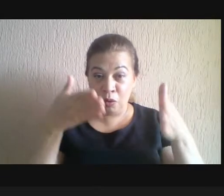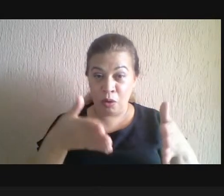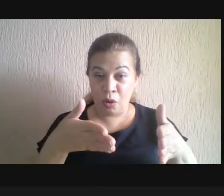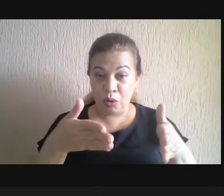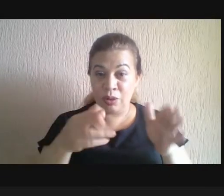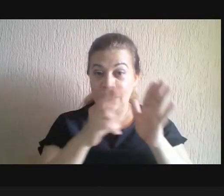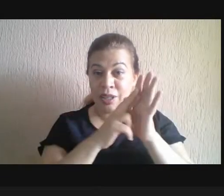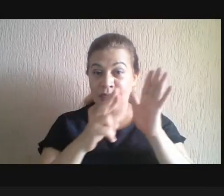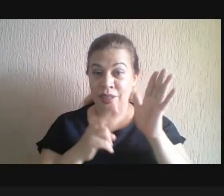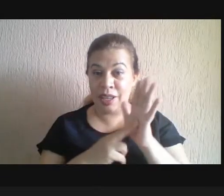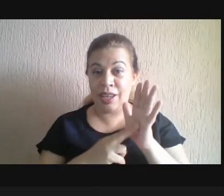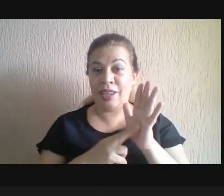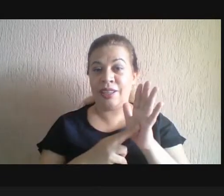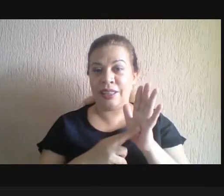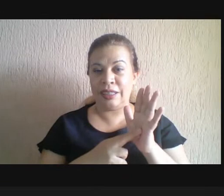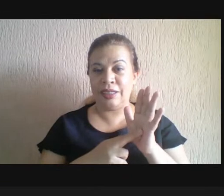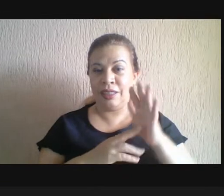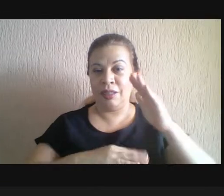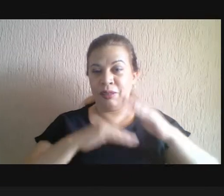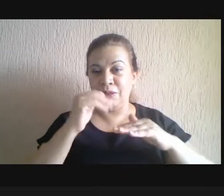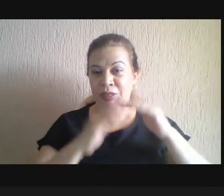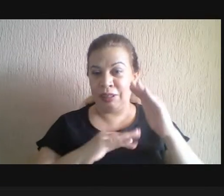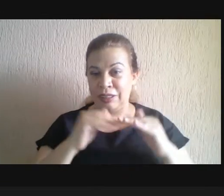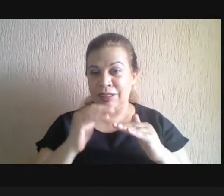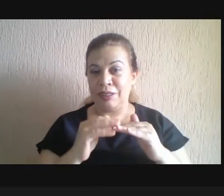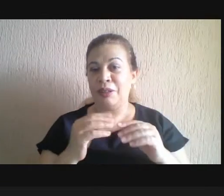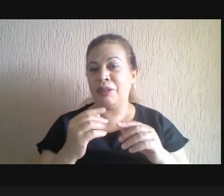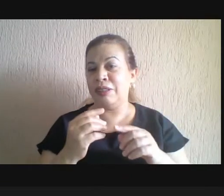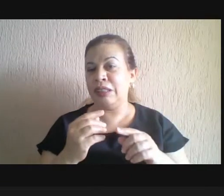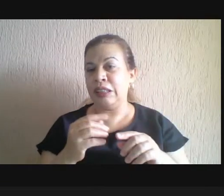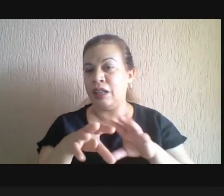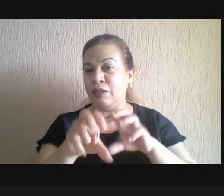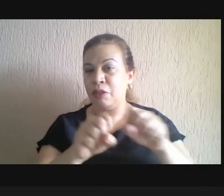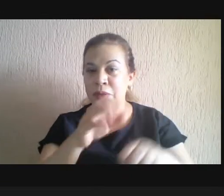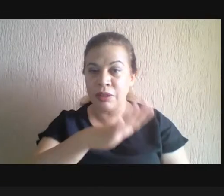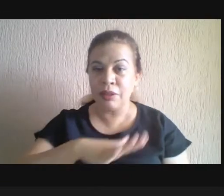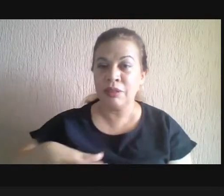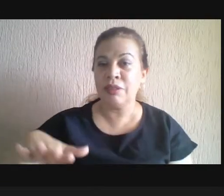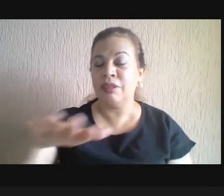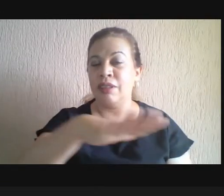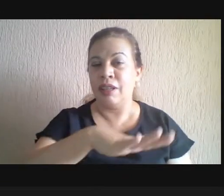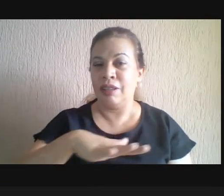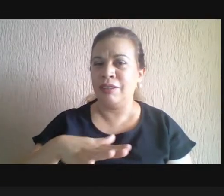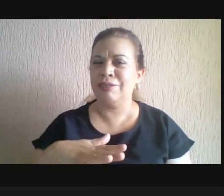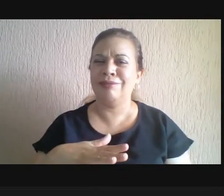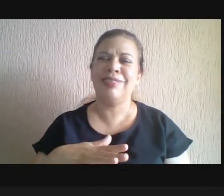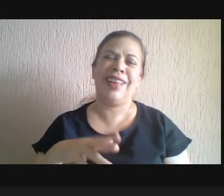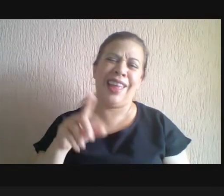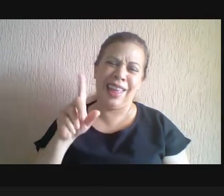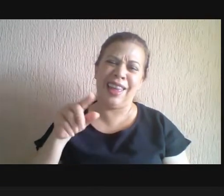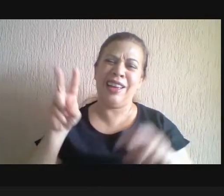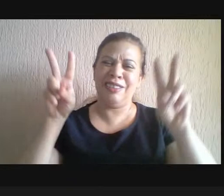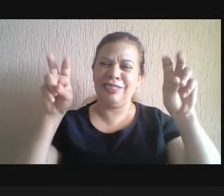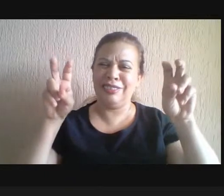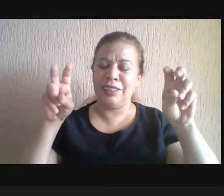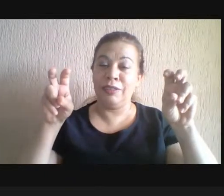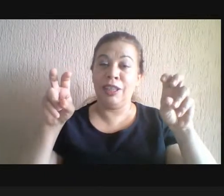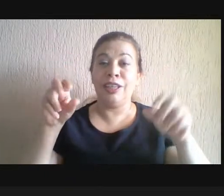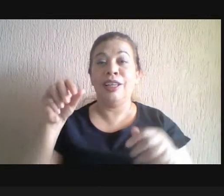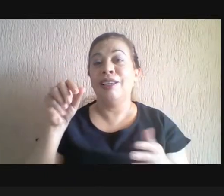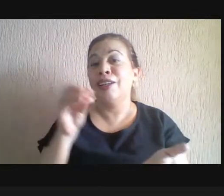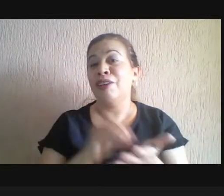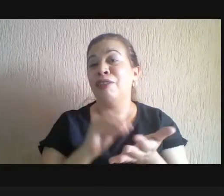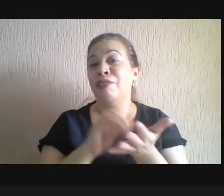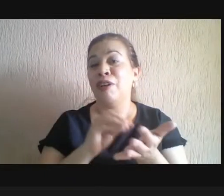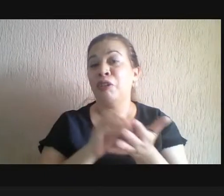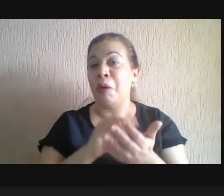Esse é um tema ausente nos debates do Instituto, mas é um tema que merece um debate